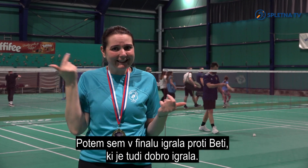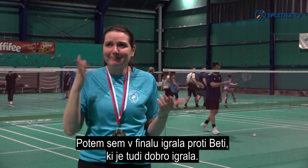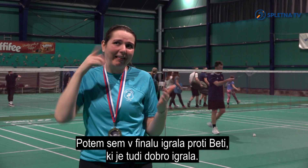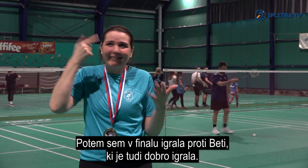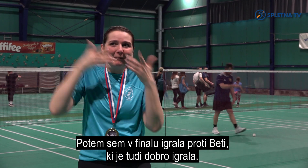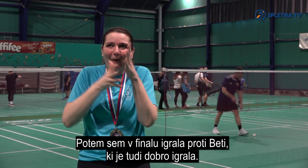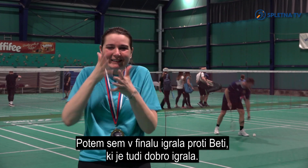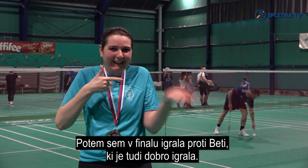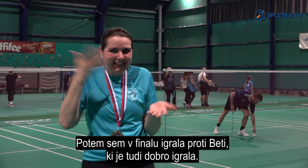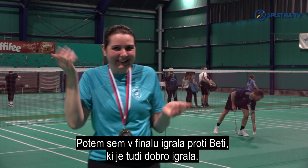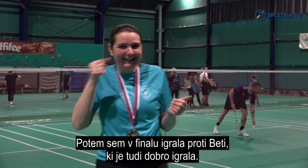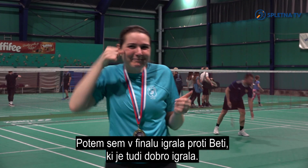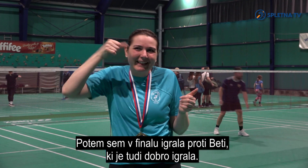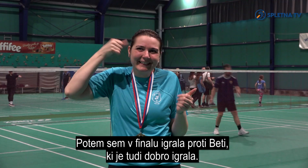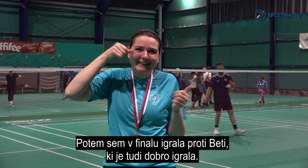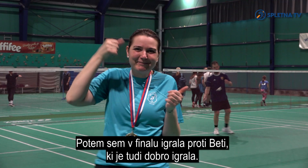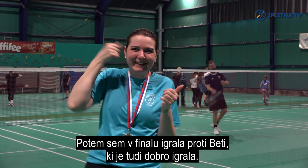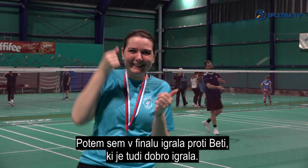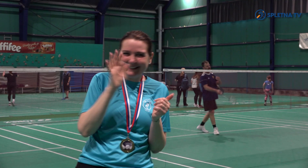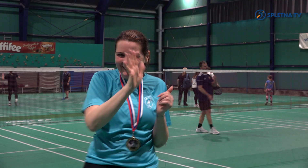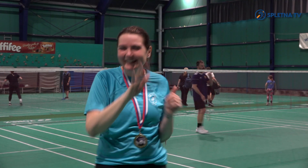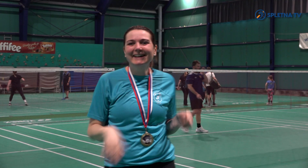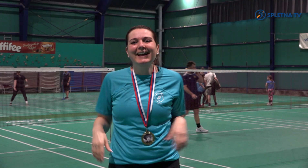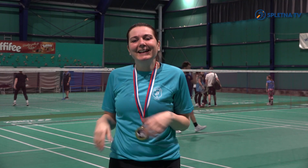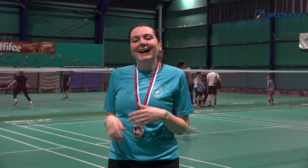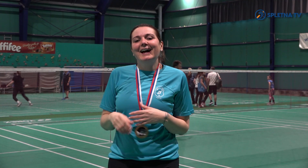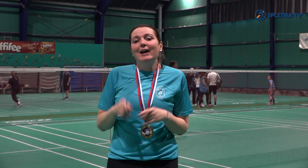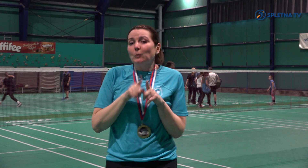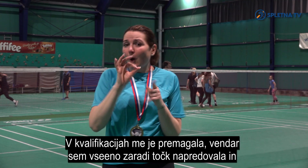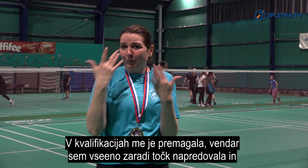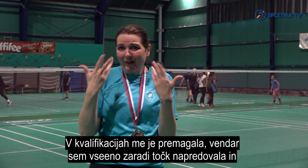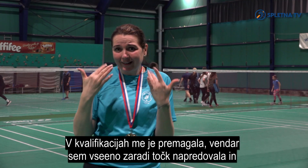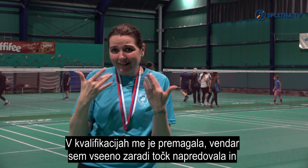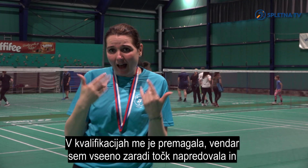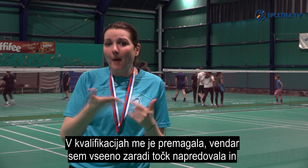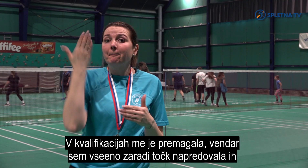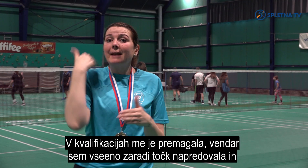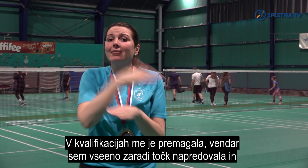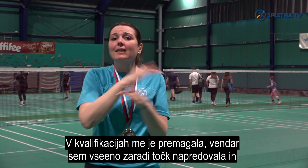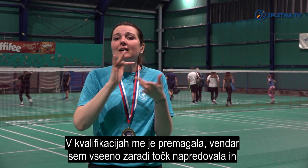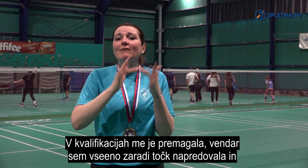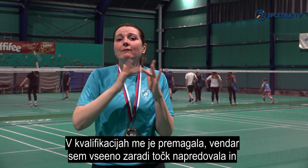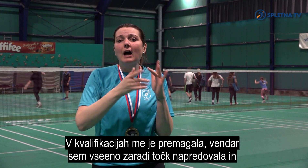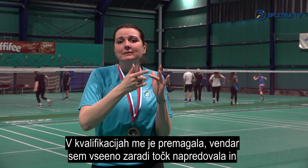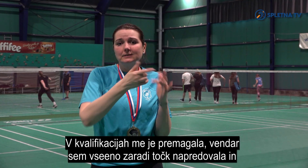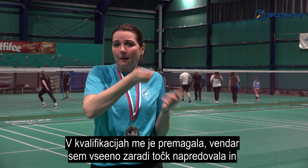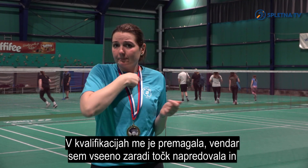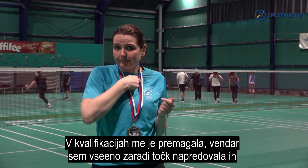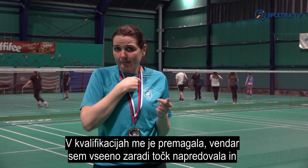finalu igrala proti Beti, ki je tudi dobro igrala. V kvalifikacijah me je premagala, vendar sem vseeno zaradi